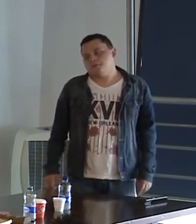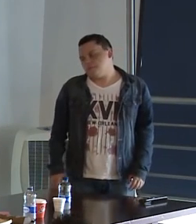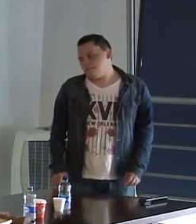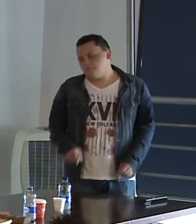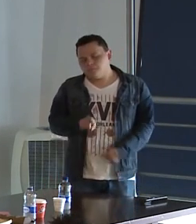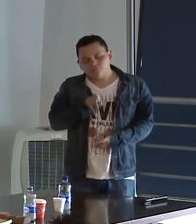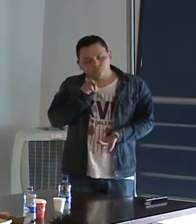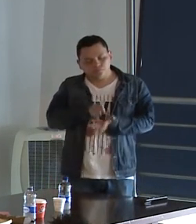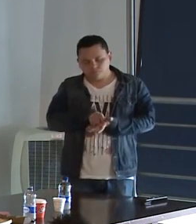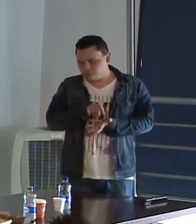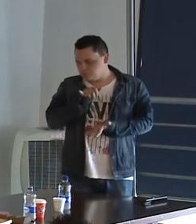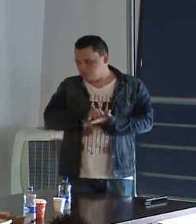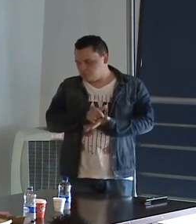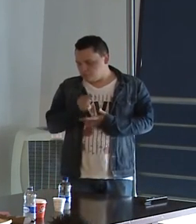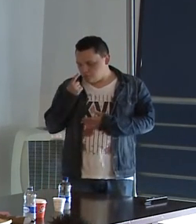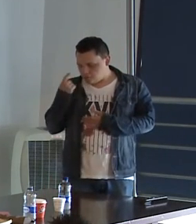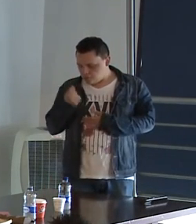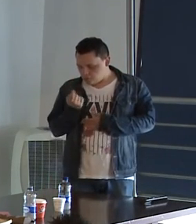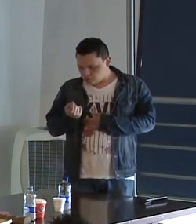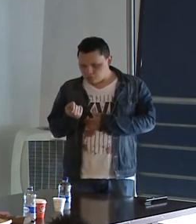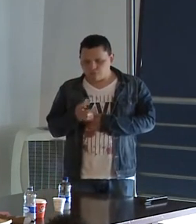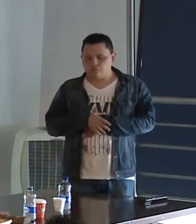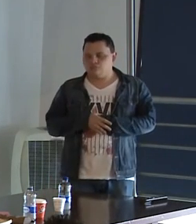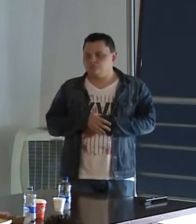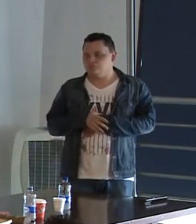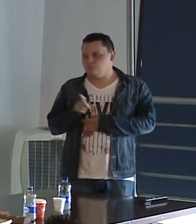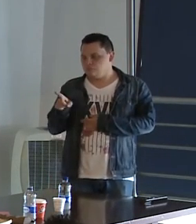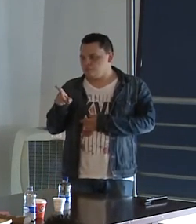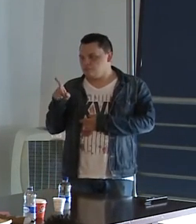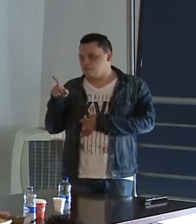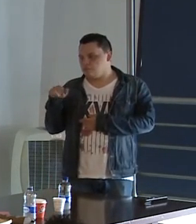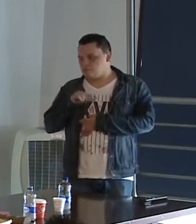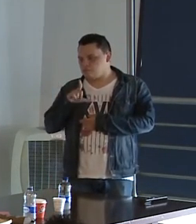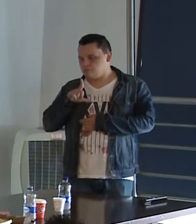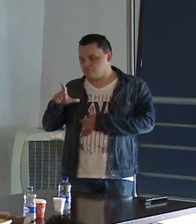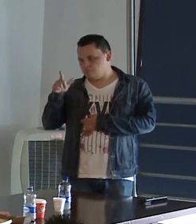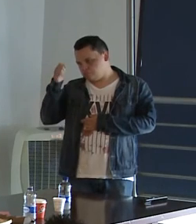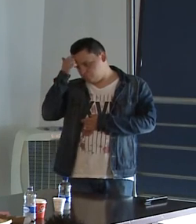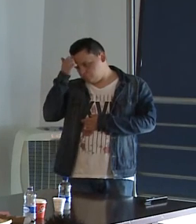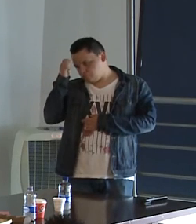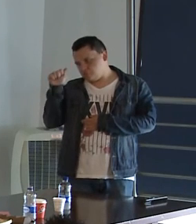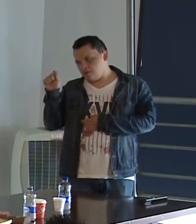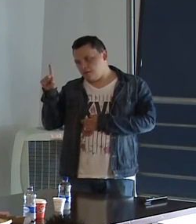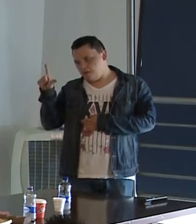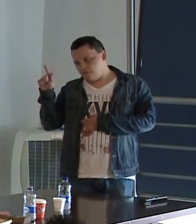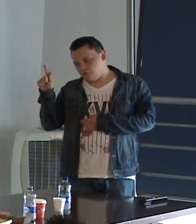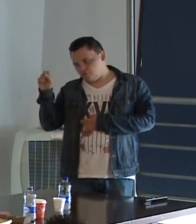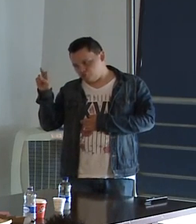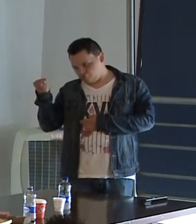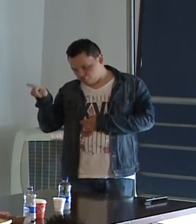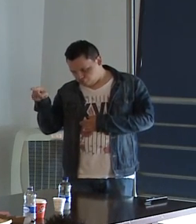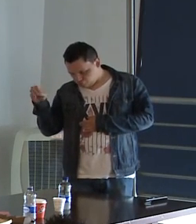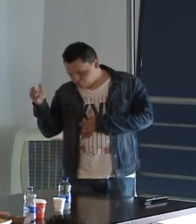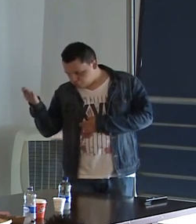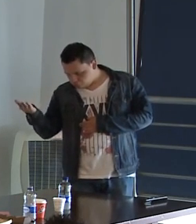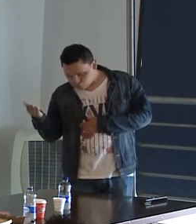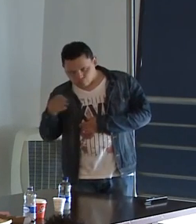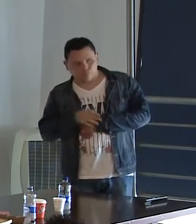Por eso, esa búsqueda que está liderando el profesor Alfonso y